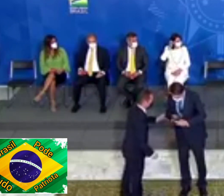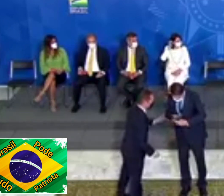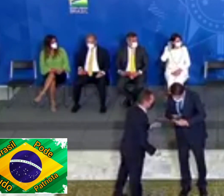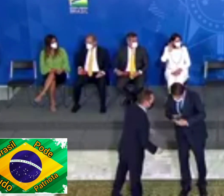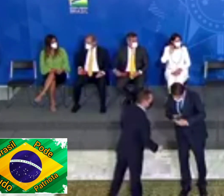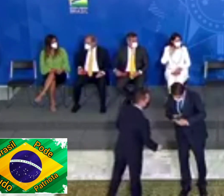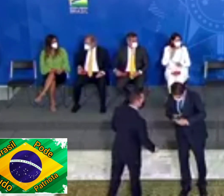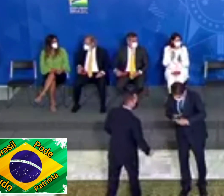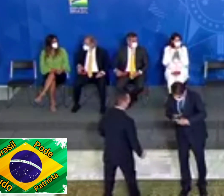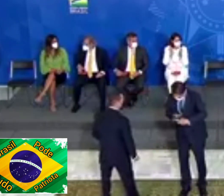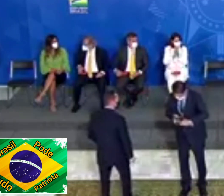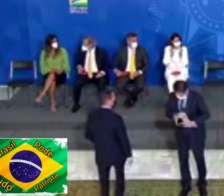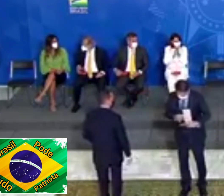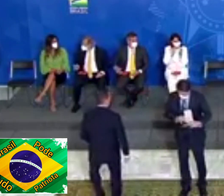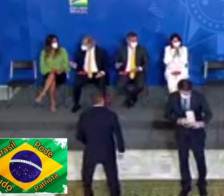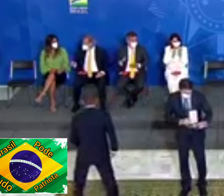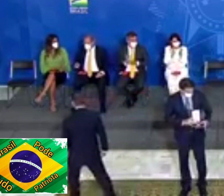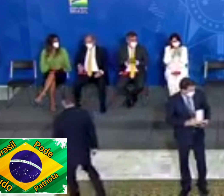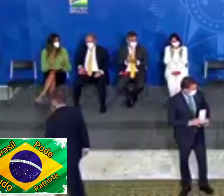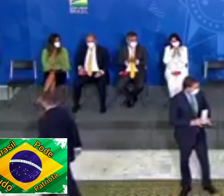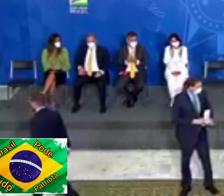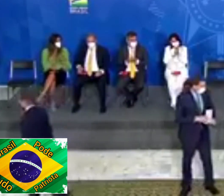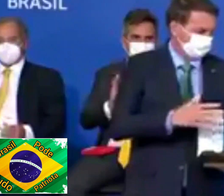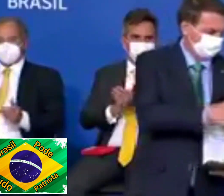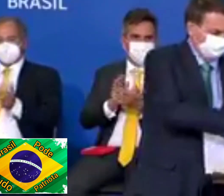de Misericórdia de Juiz de Fora.